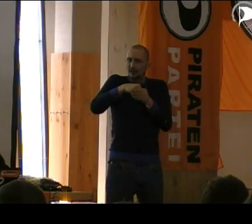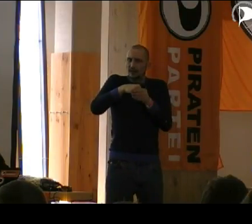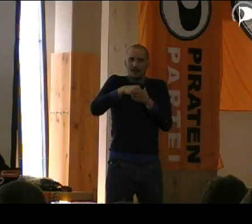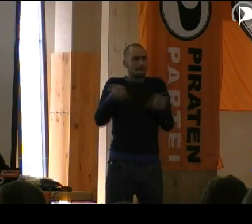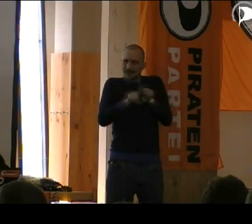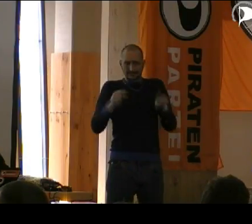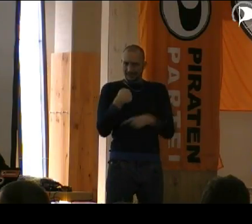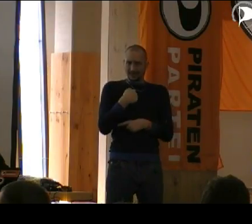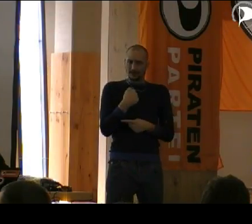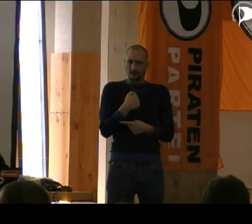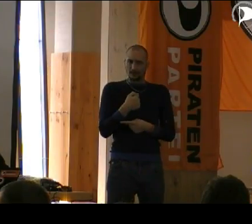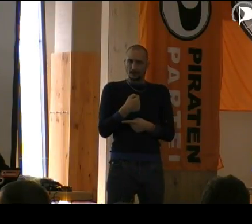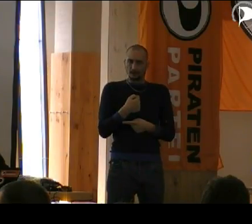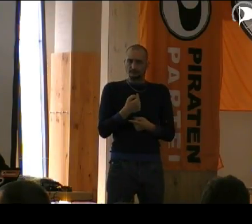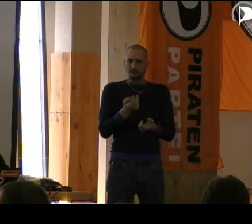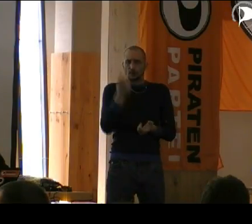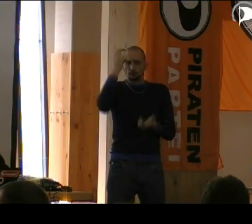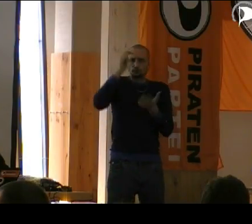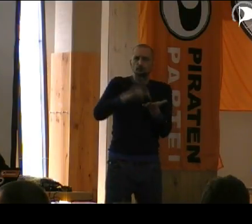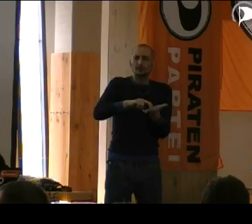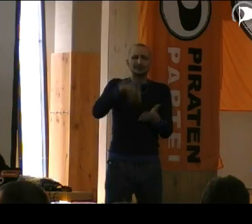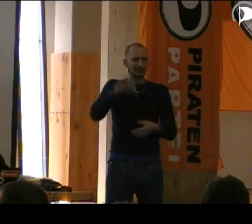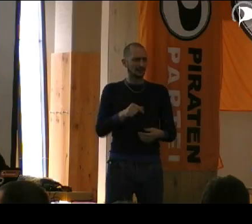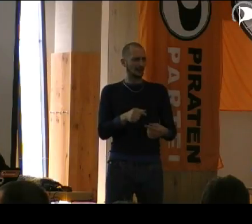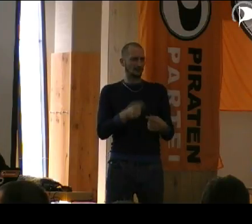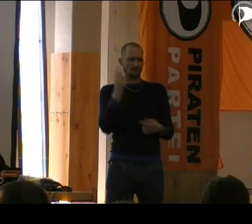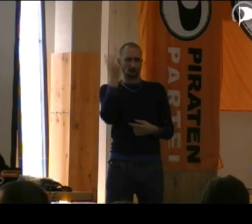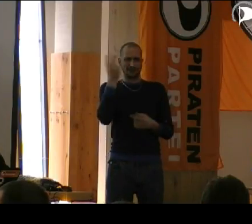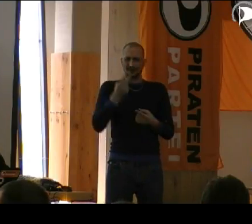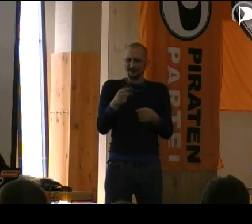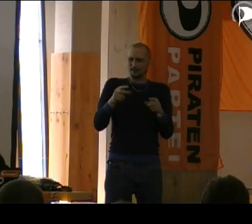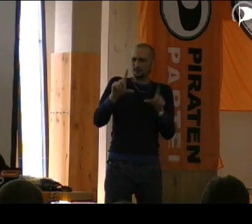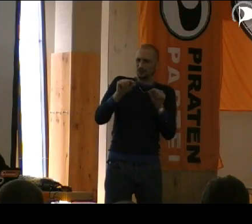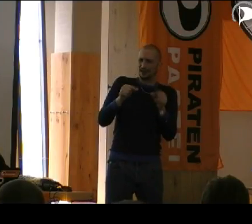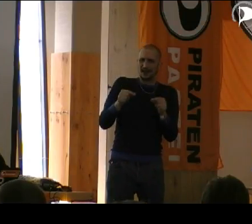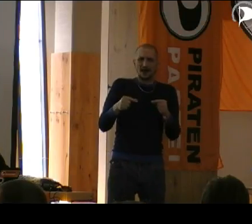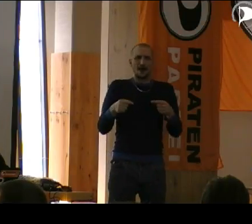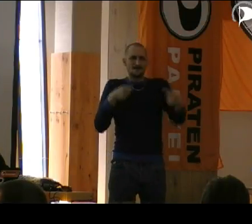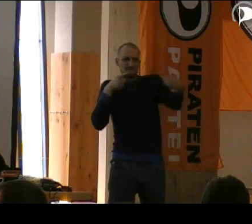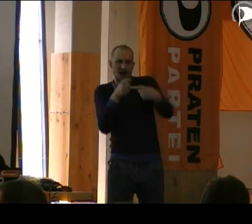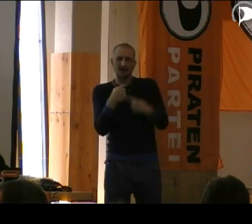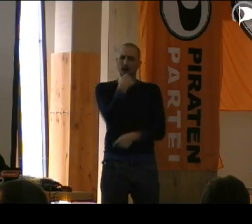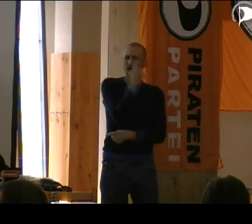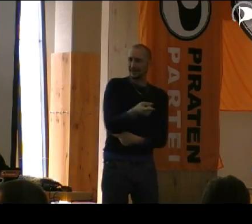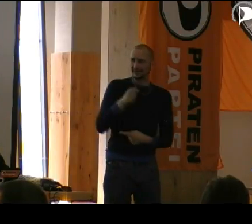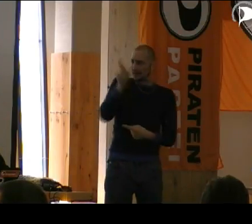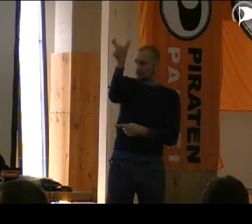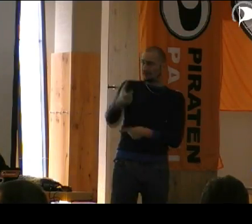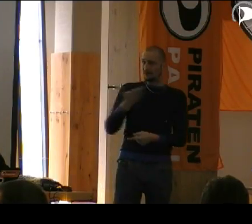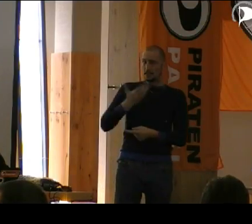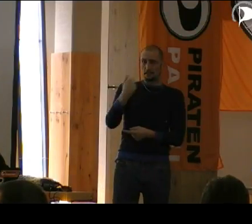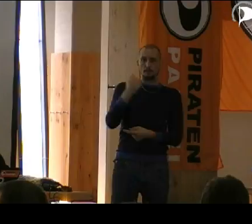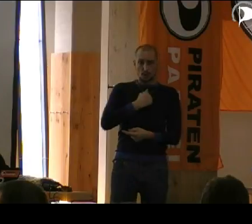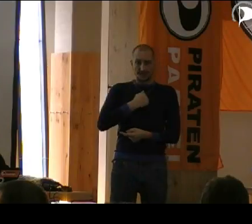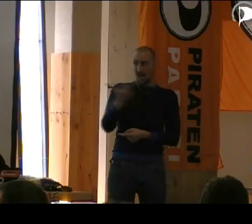kann dass sie sofort als eine feindliche aussagen kritisiert der mensch auf der anderen seite wenn wir irgendetwas 5 nein das ist